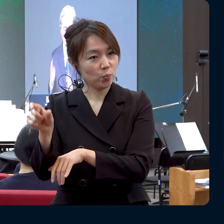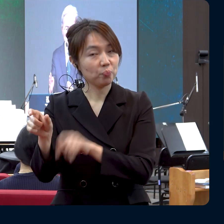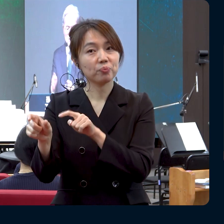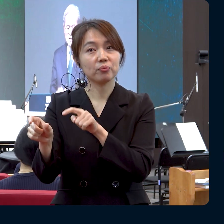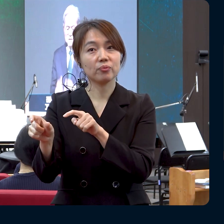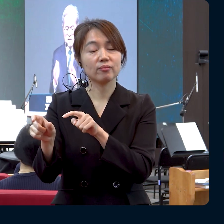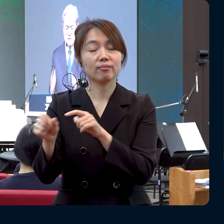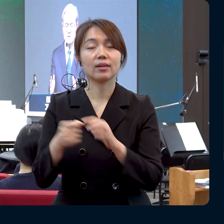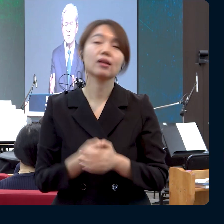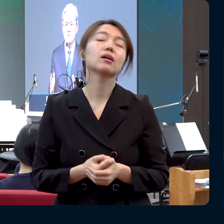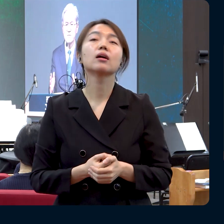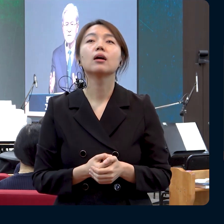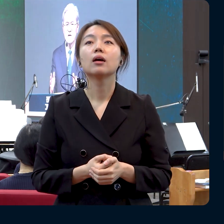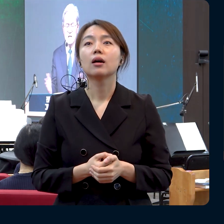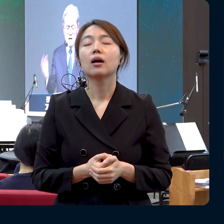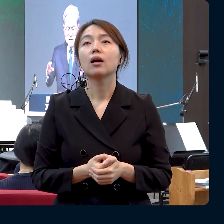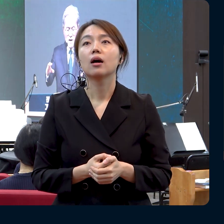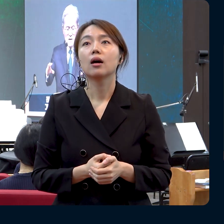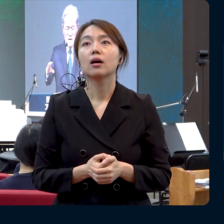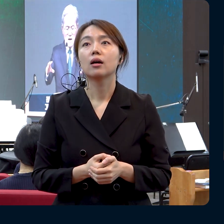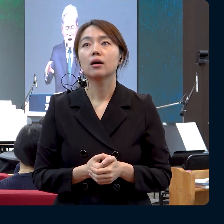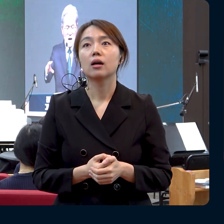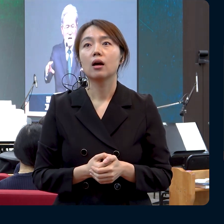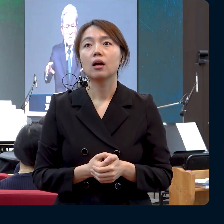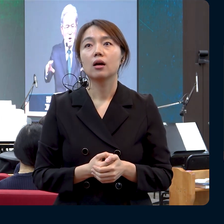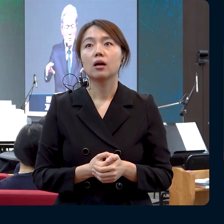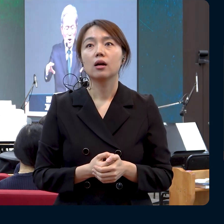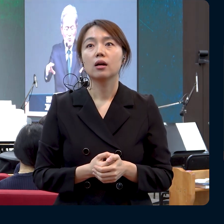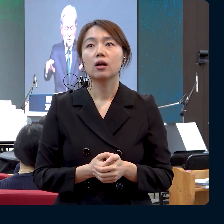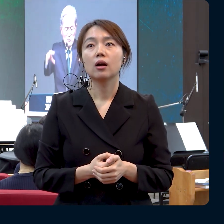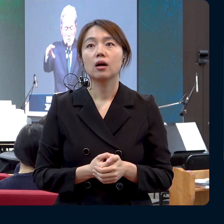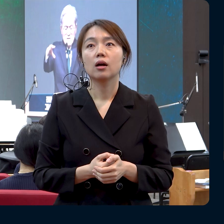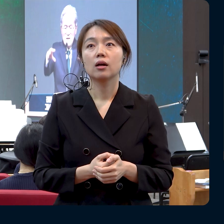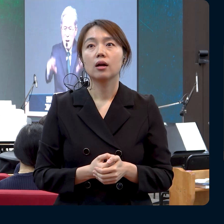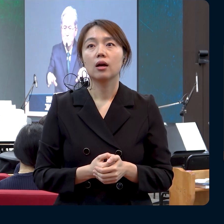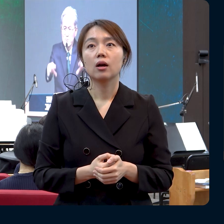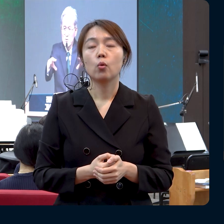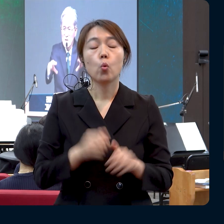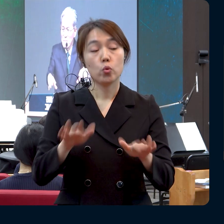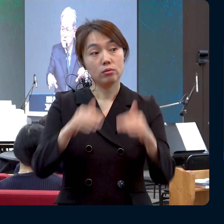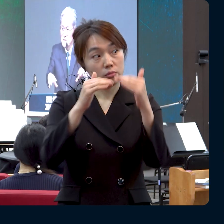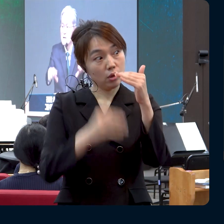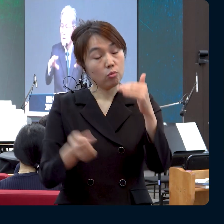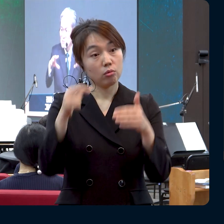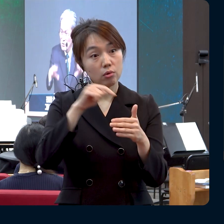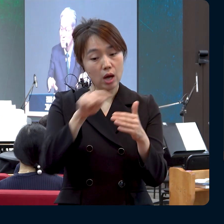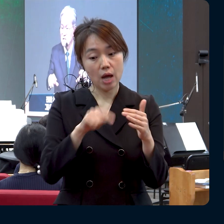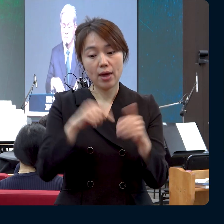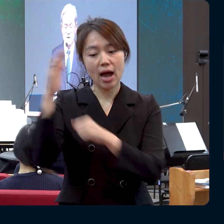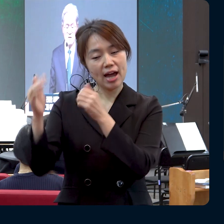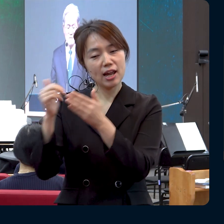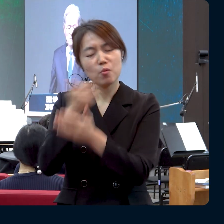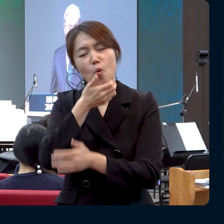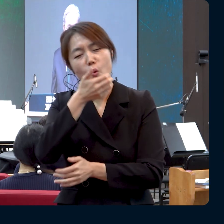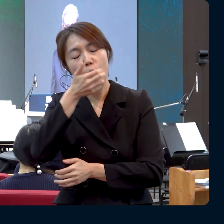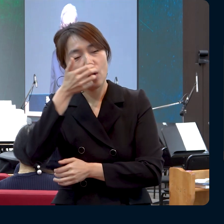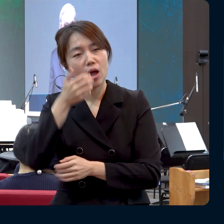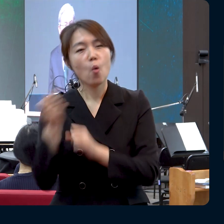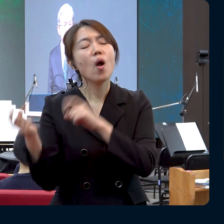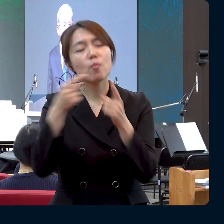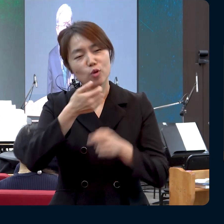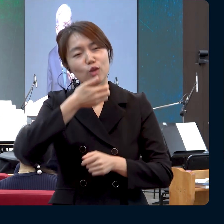18절로 20절, 이 말씀은요, 이 안에 하나님의 회복의 꿈이 아주 담뿍 담긴 바로 그런 말씀이에요.